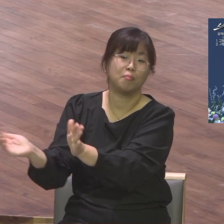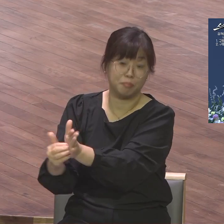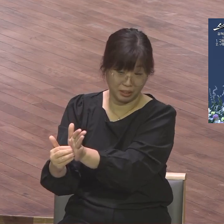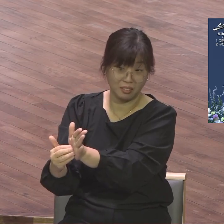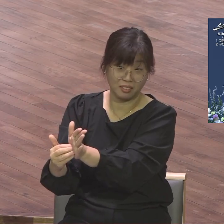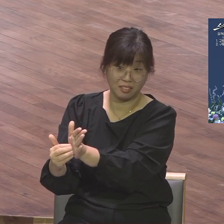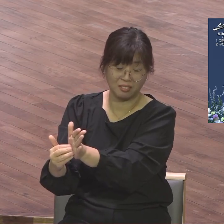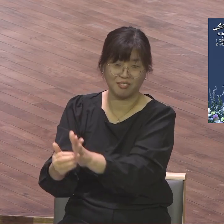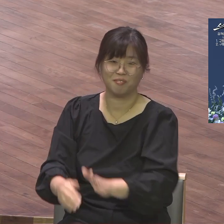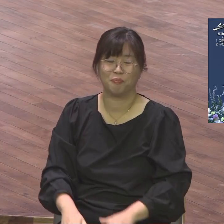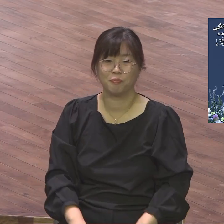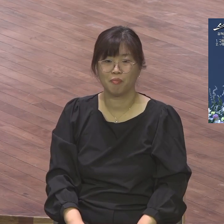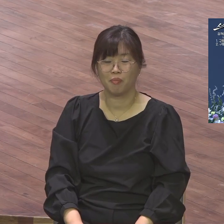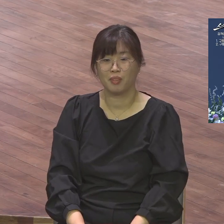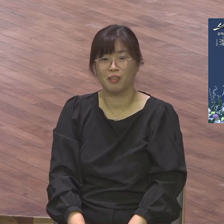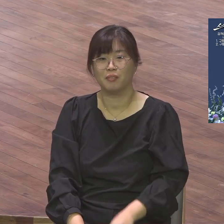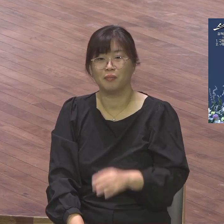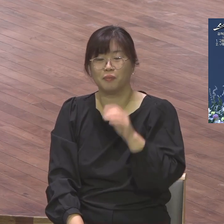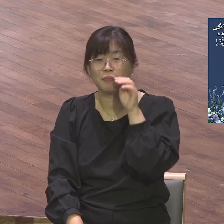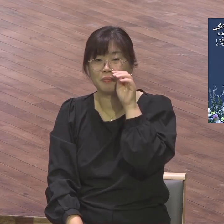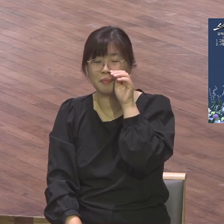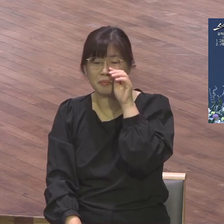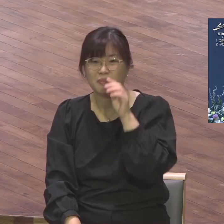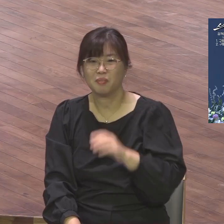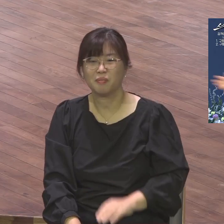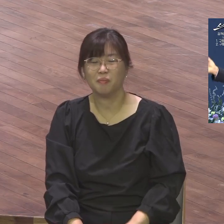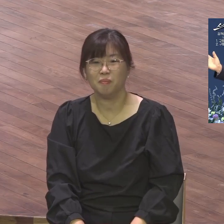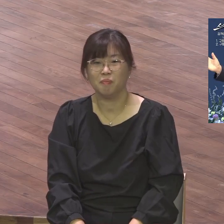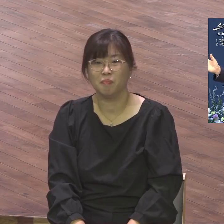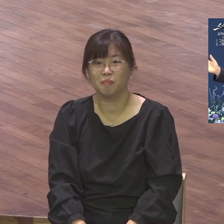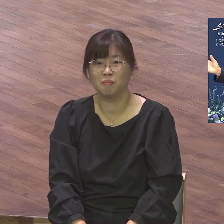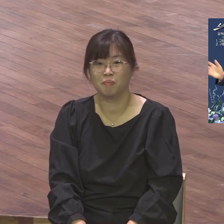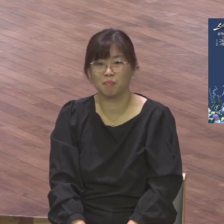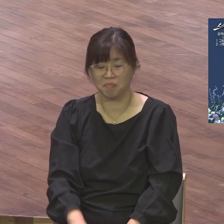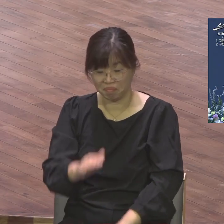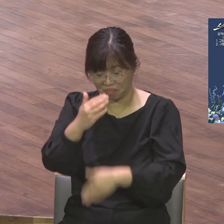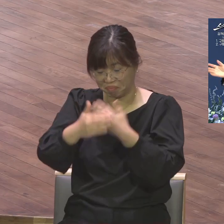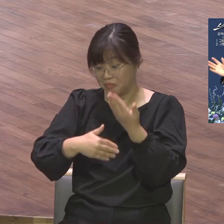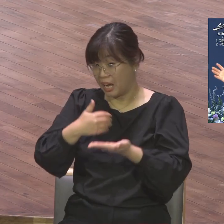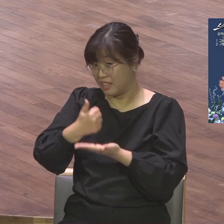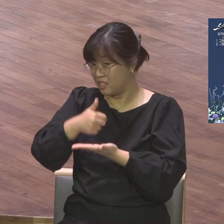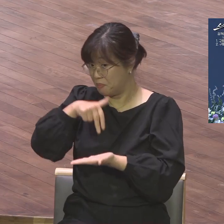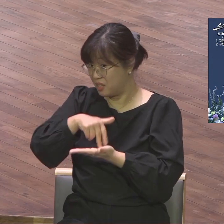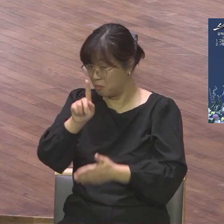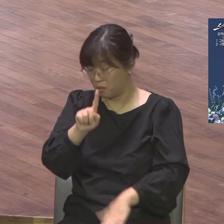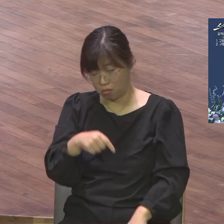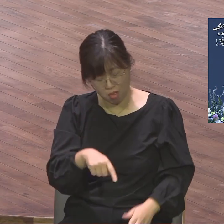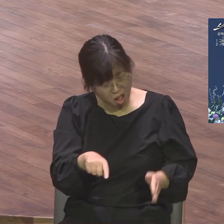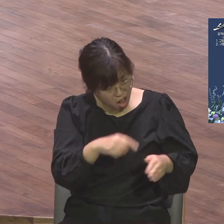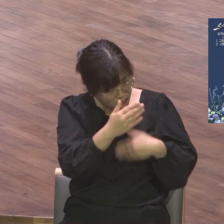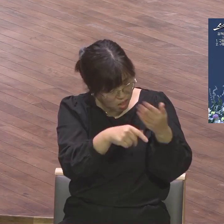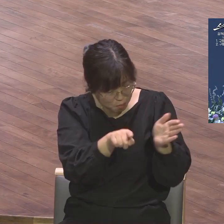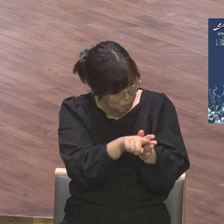하나님을 믿지 아니하는 불신자 하나님 사람 취급 안 합니다. 바로 18만 5천 다 죽여버려요.